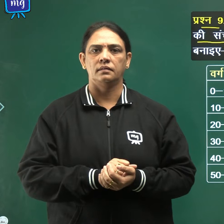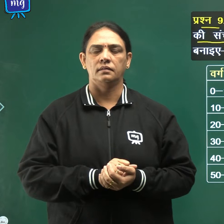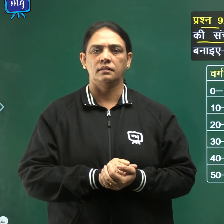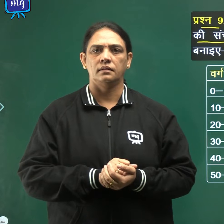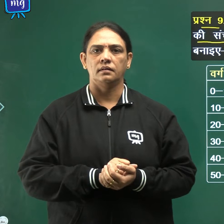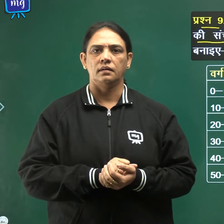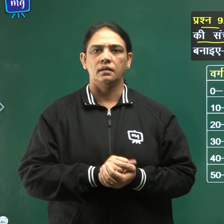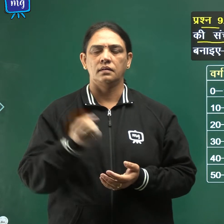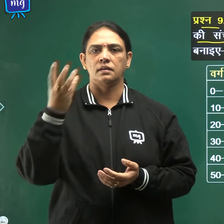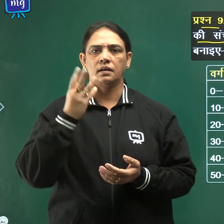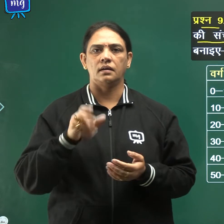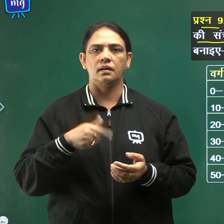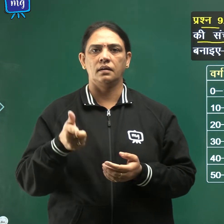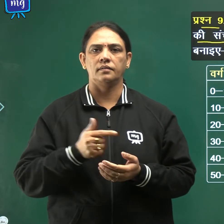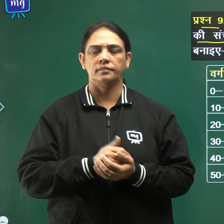बंटन की